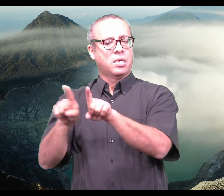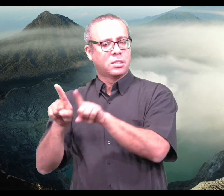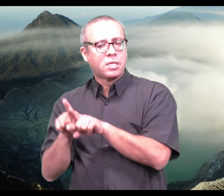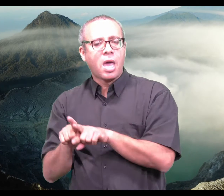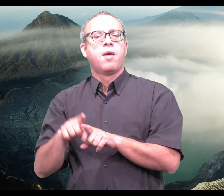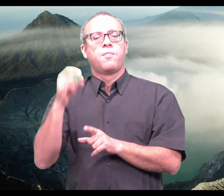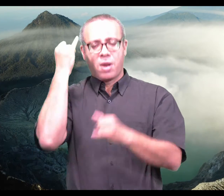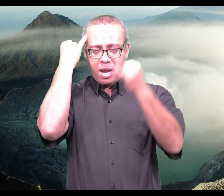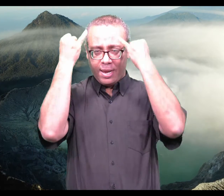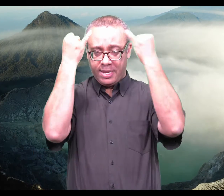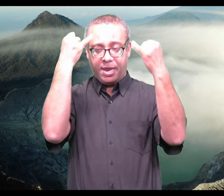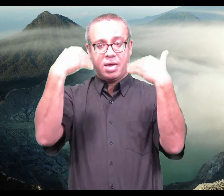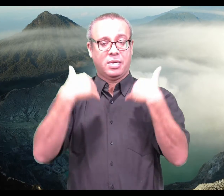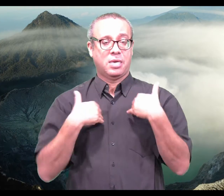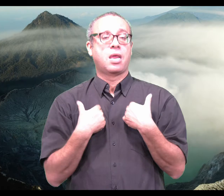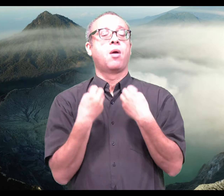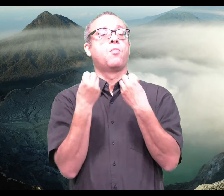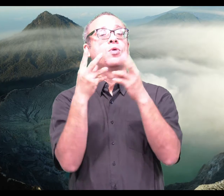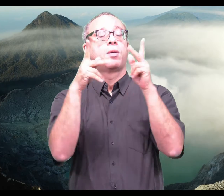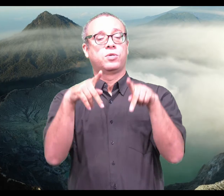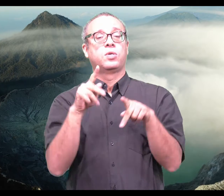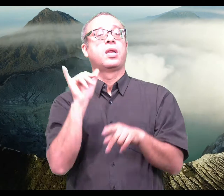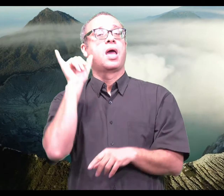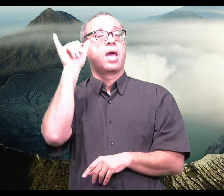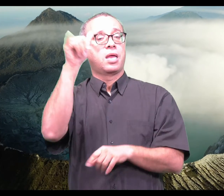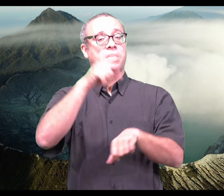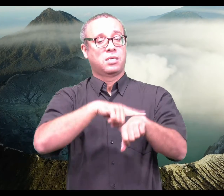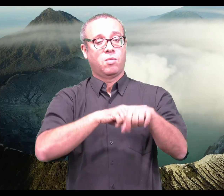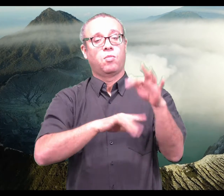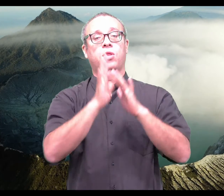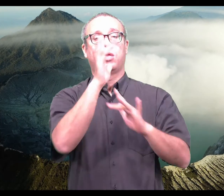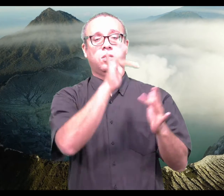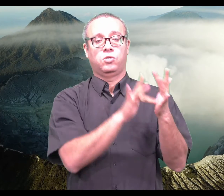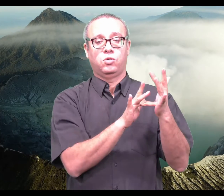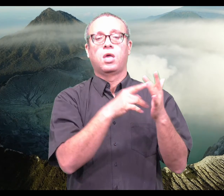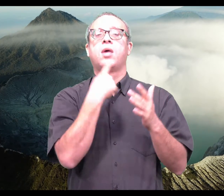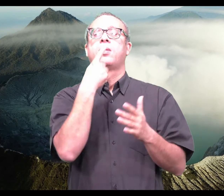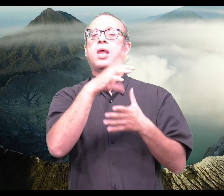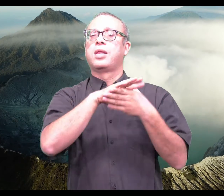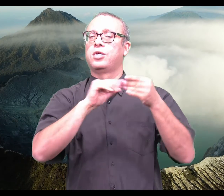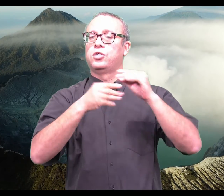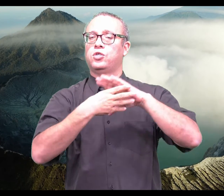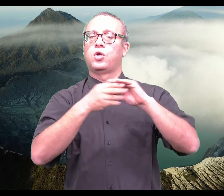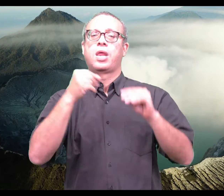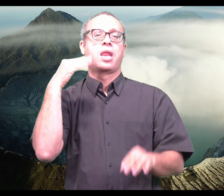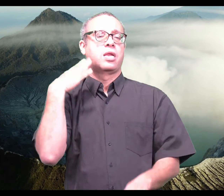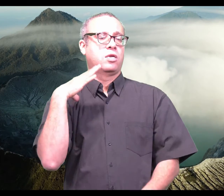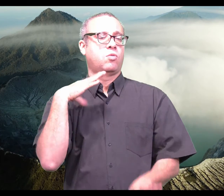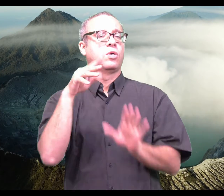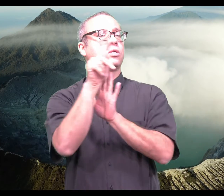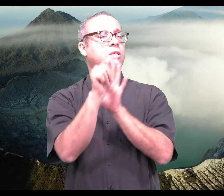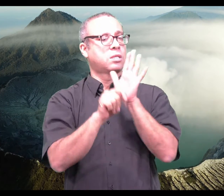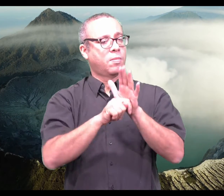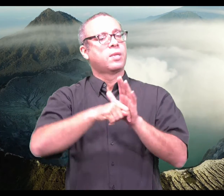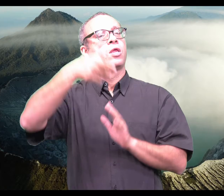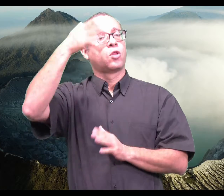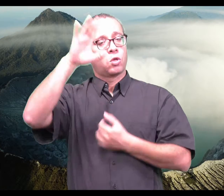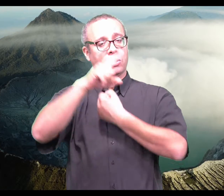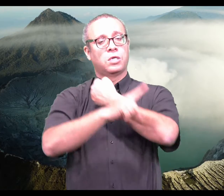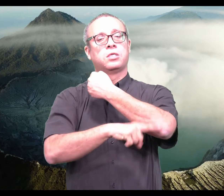enfermedad en aquellos días. Y ciertamente, en la historia del Antiguo Testamento vemos algunos casos en los que Dios castigó a